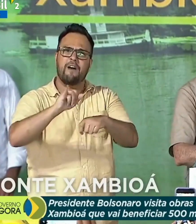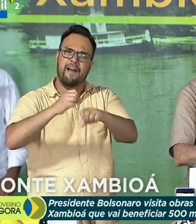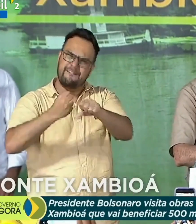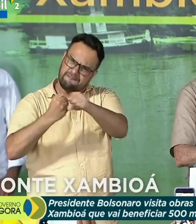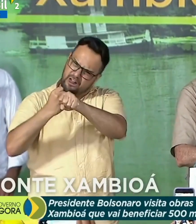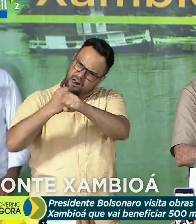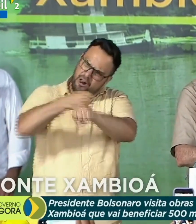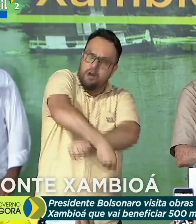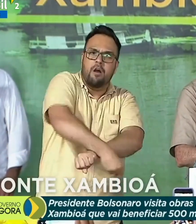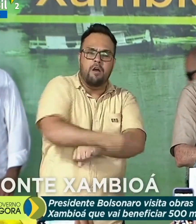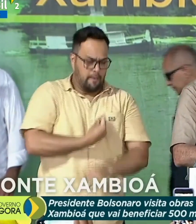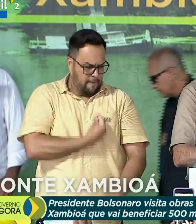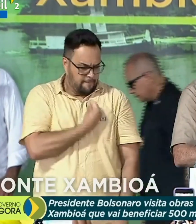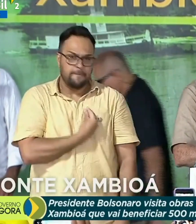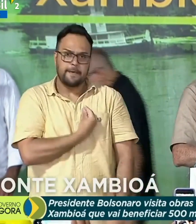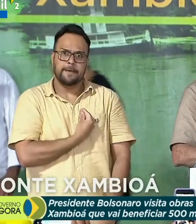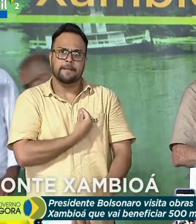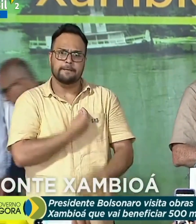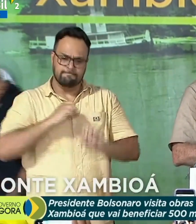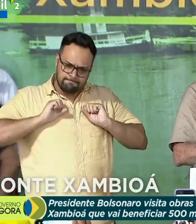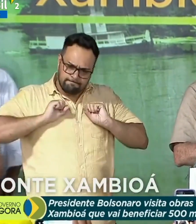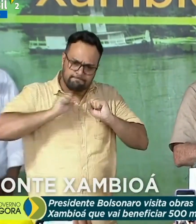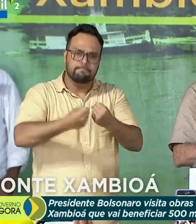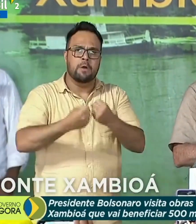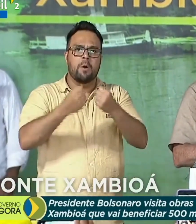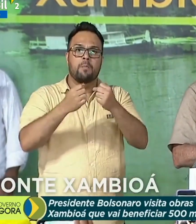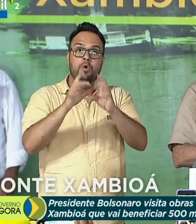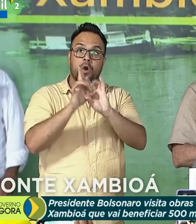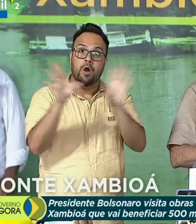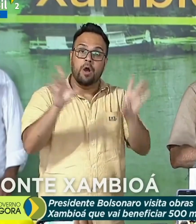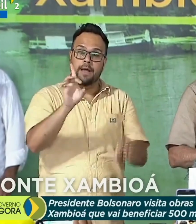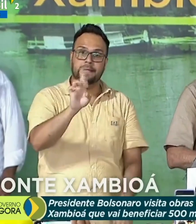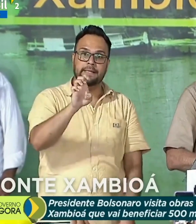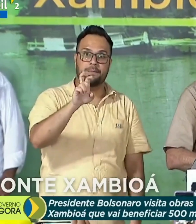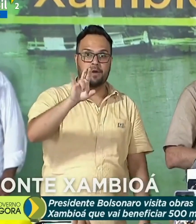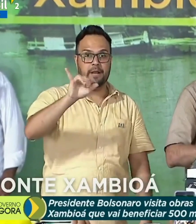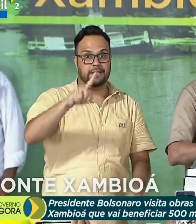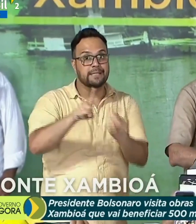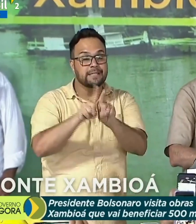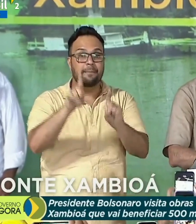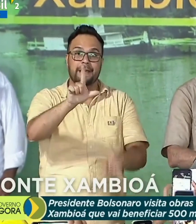por democracia e por liberdade.